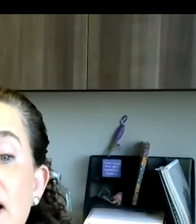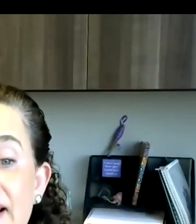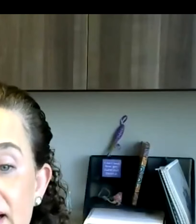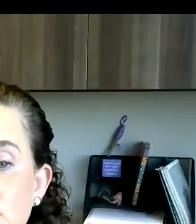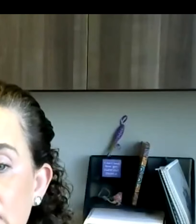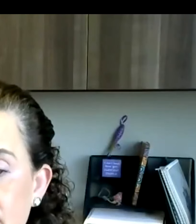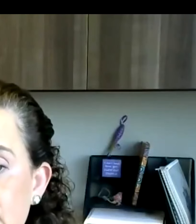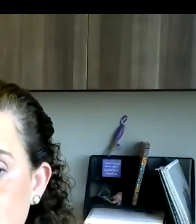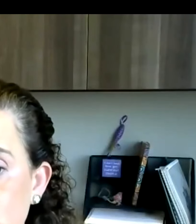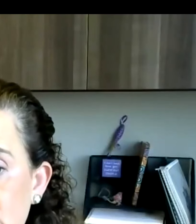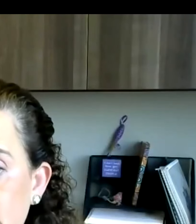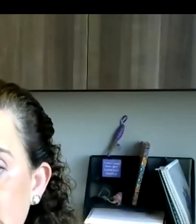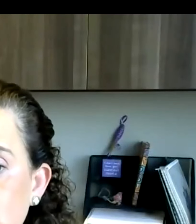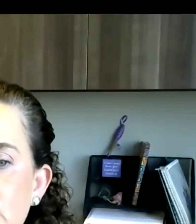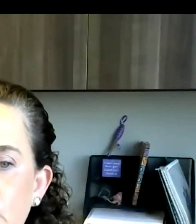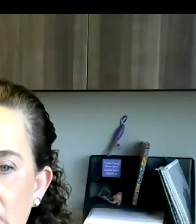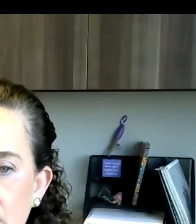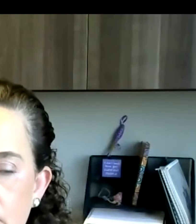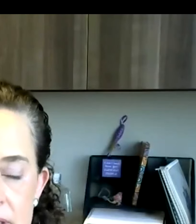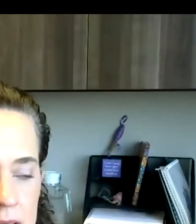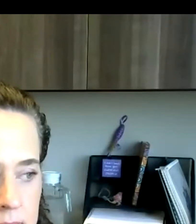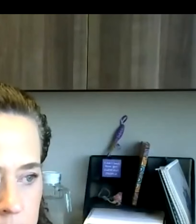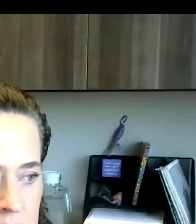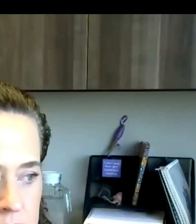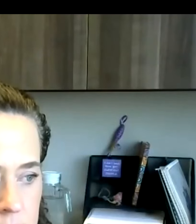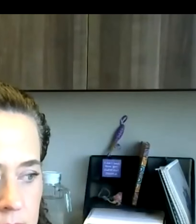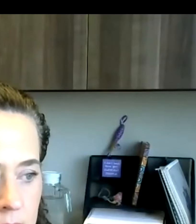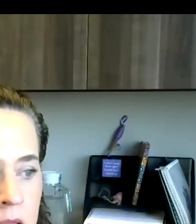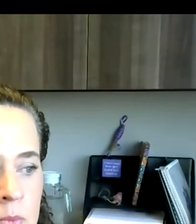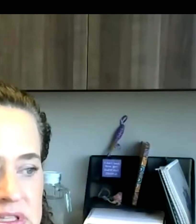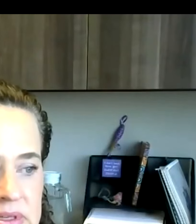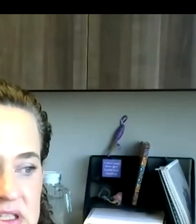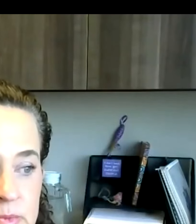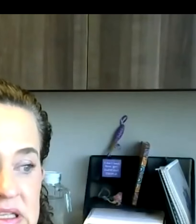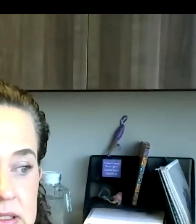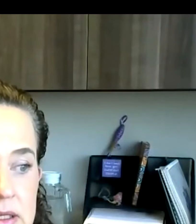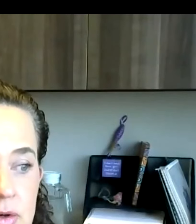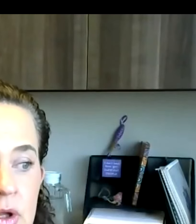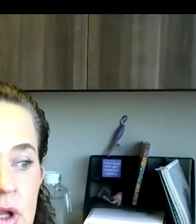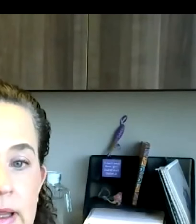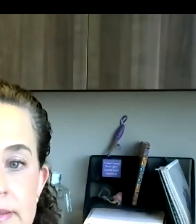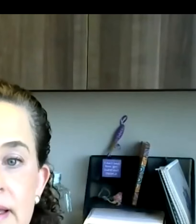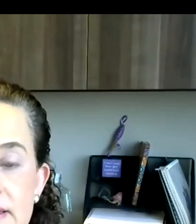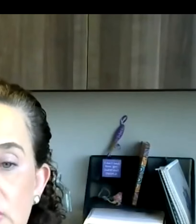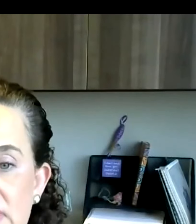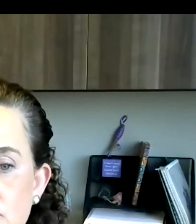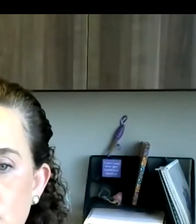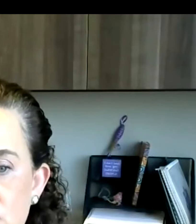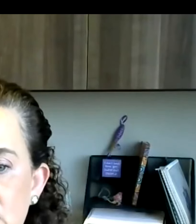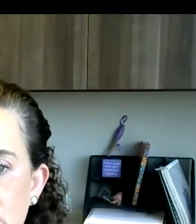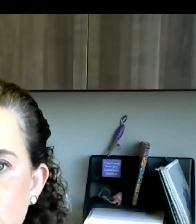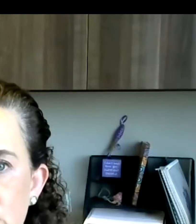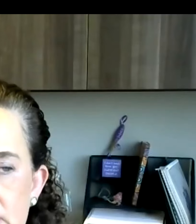es resguardar esos consentimientos. Y aquí venía el tema de que, pues a veces es más sencillo resguardar